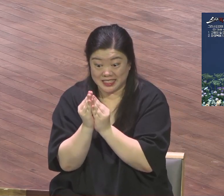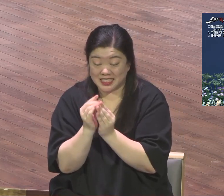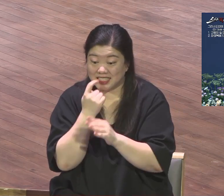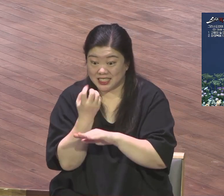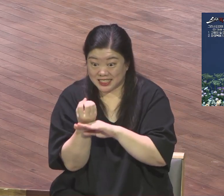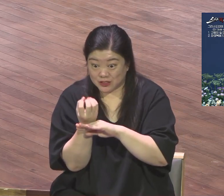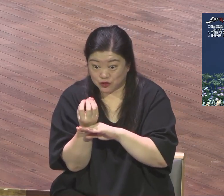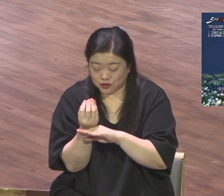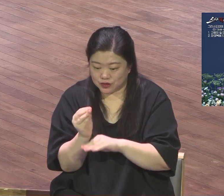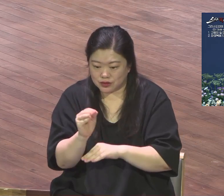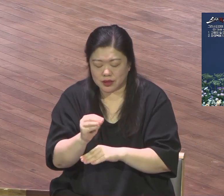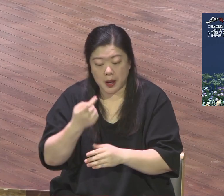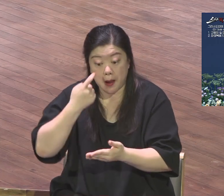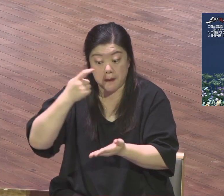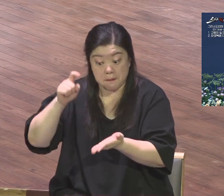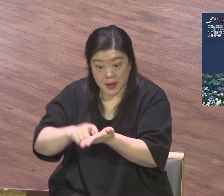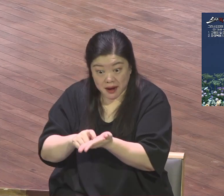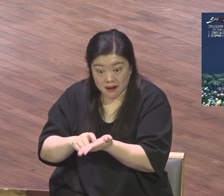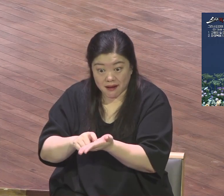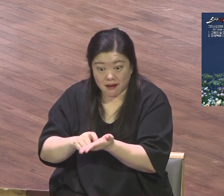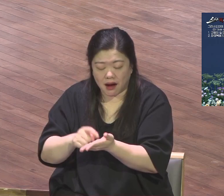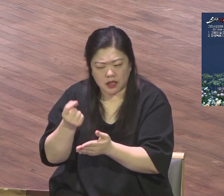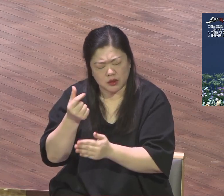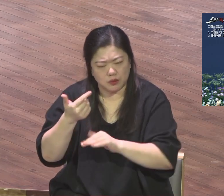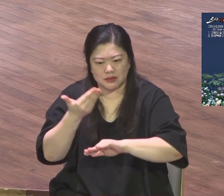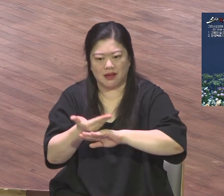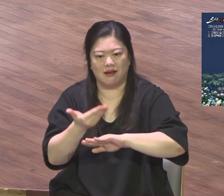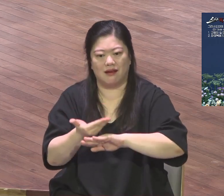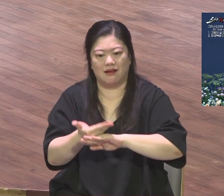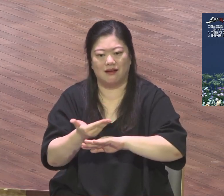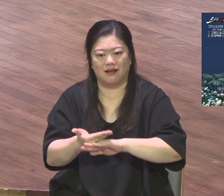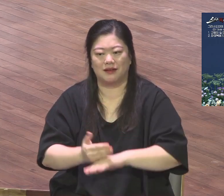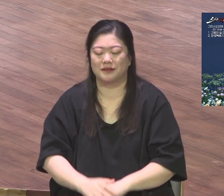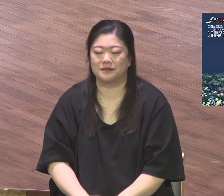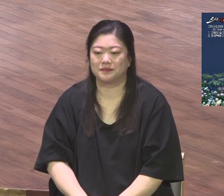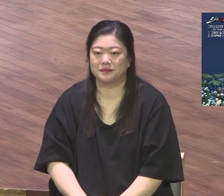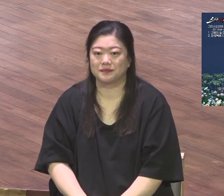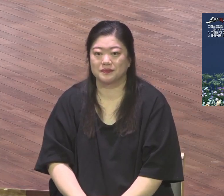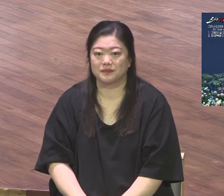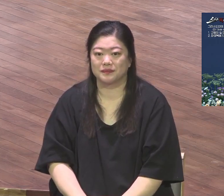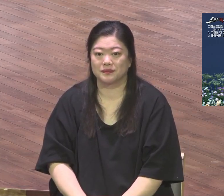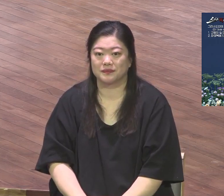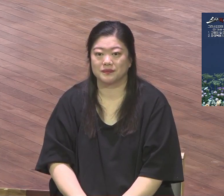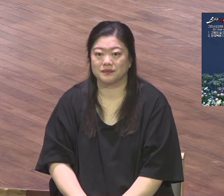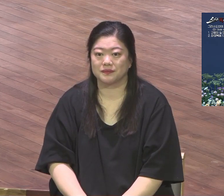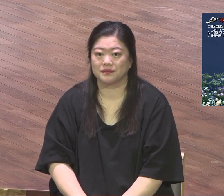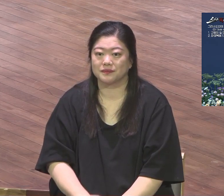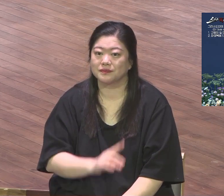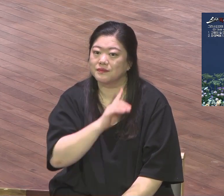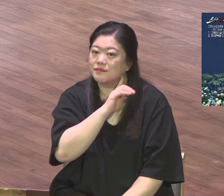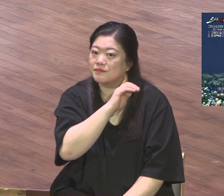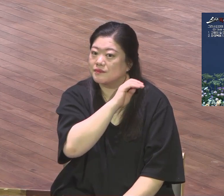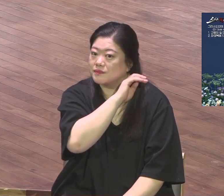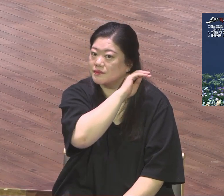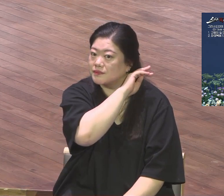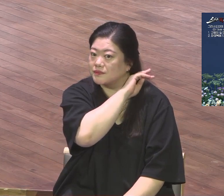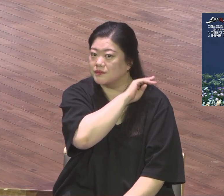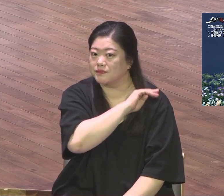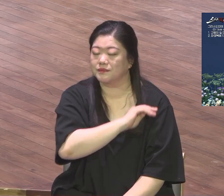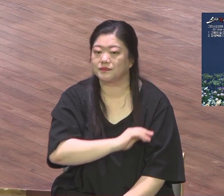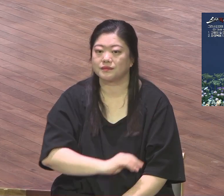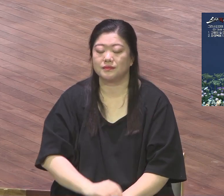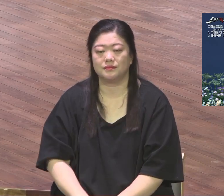the fine pearls. 아주 아름다운 진주를 이 사람이 발견하게 된 거예요.